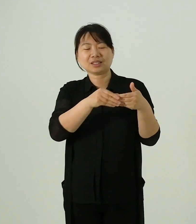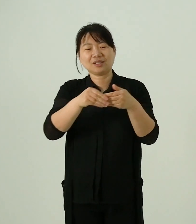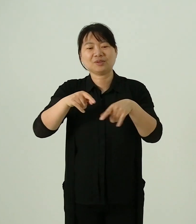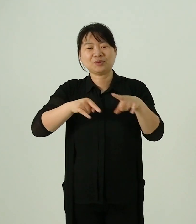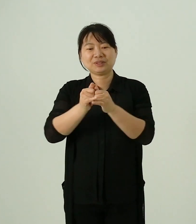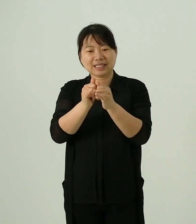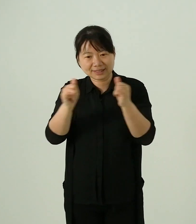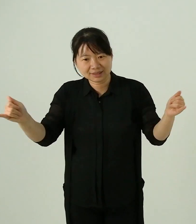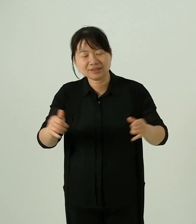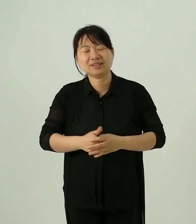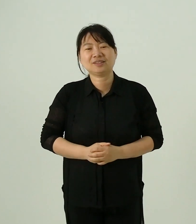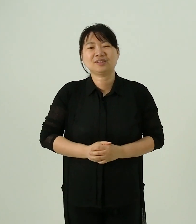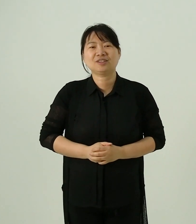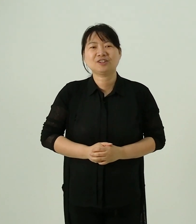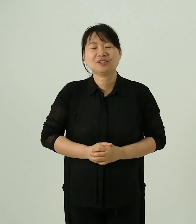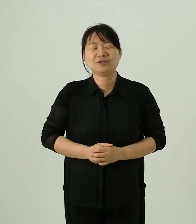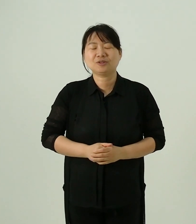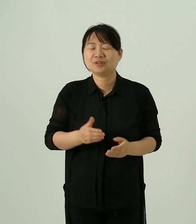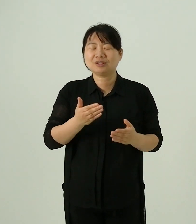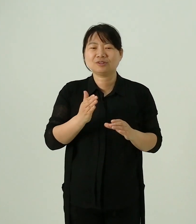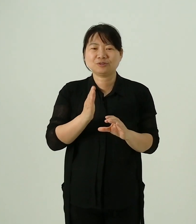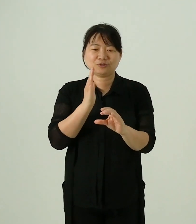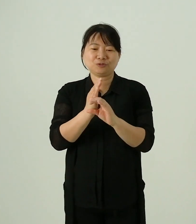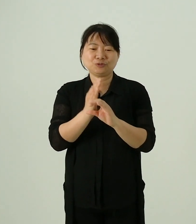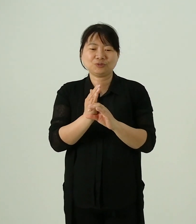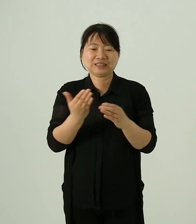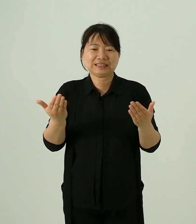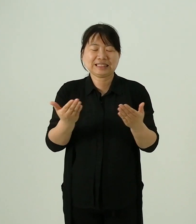지도자들이라는 분들도, 중직이라는 분들도